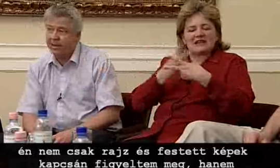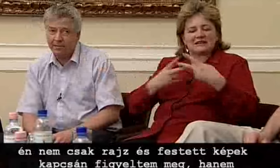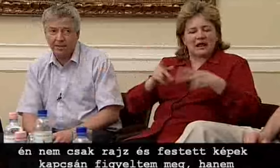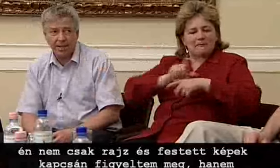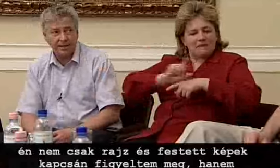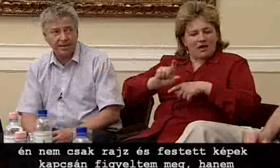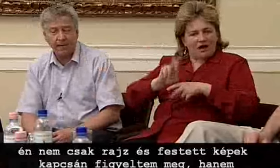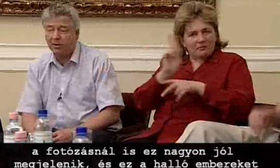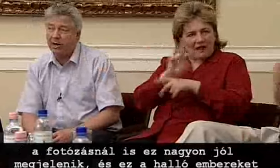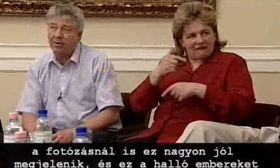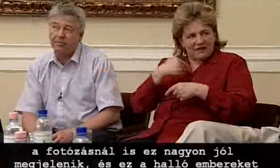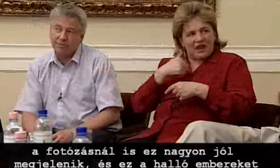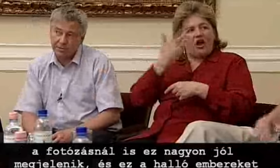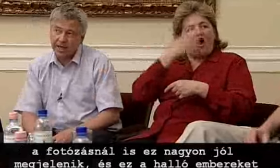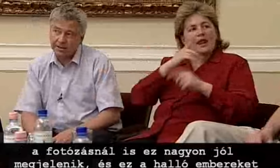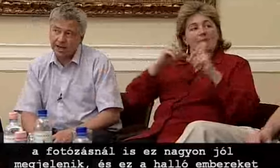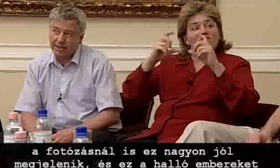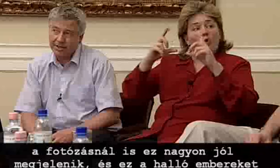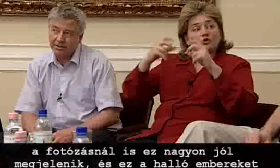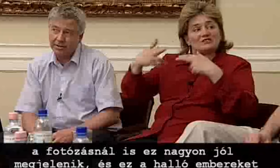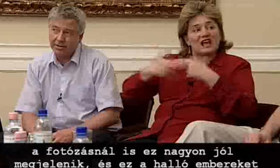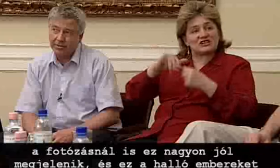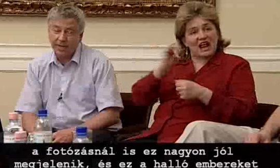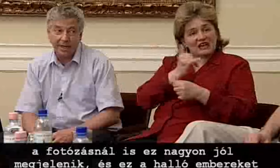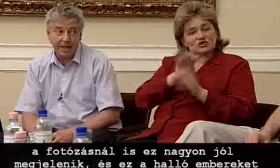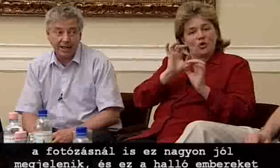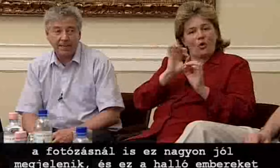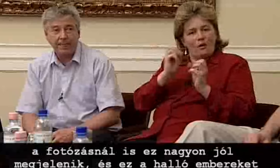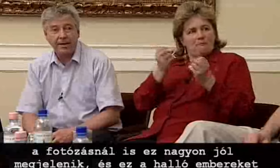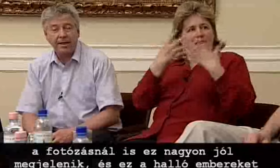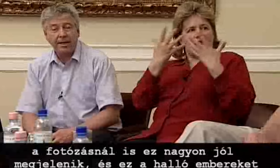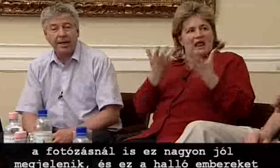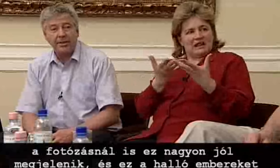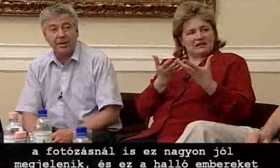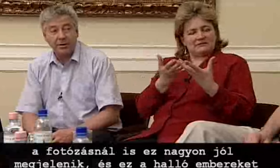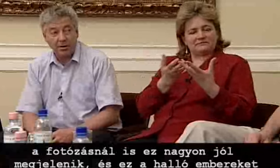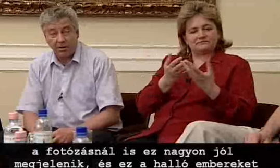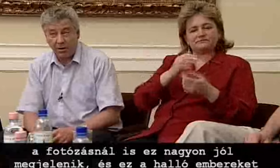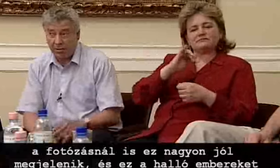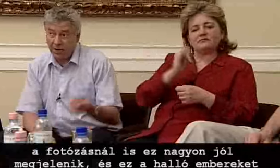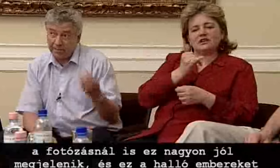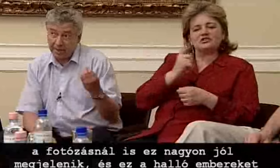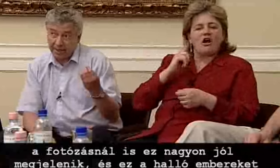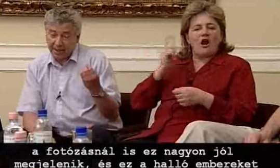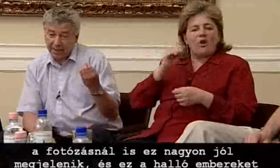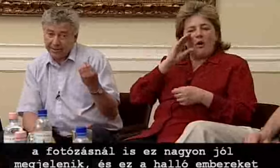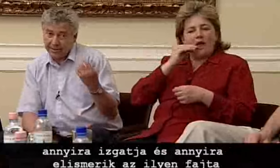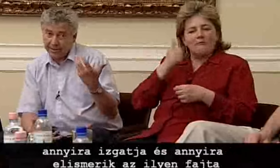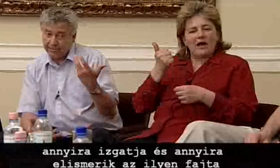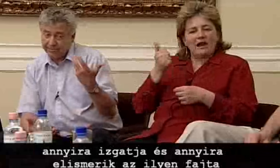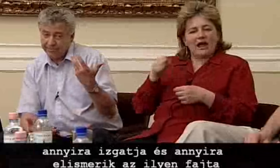kapcsán figyeltem meg, hanem a fotózásnál is ez nagyon jól megjelenik. És ez a halló